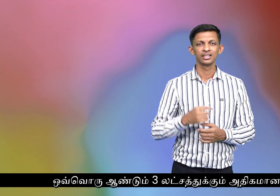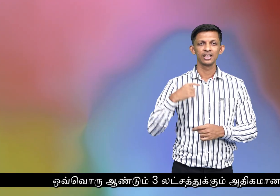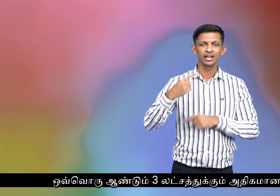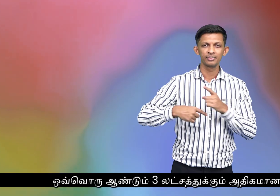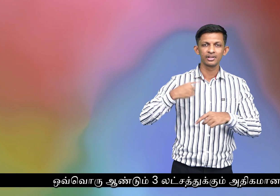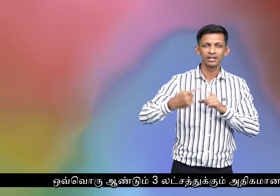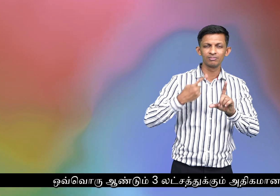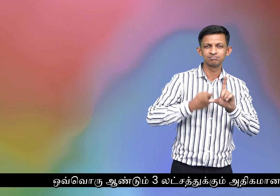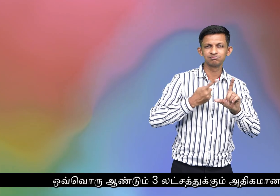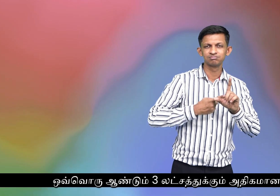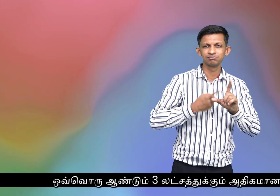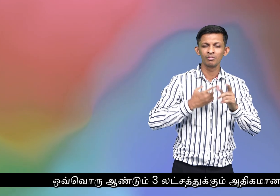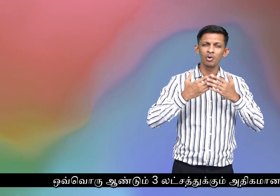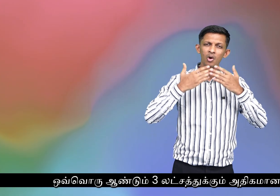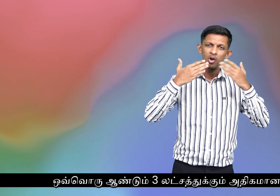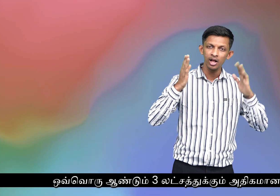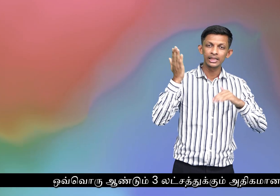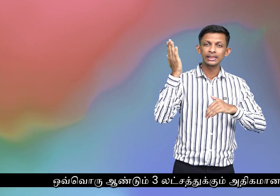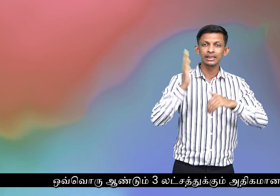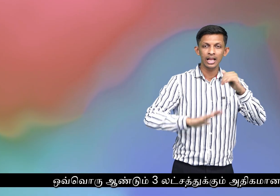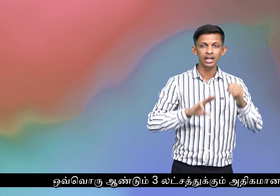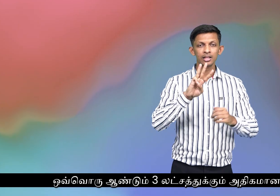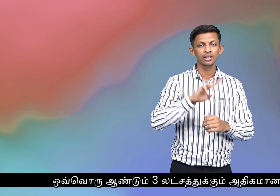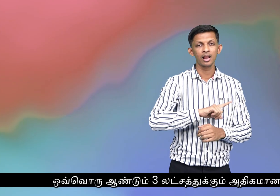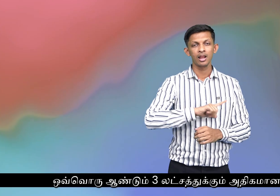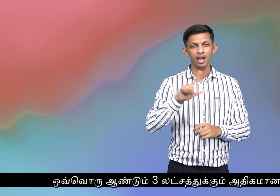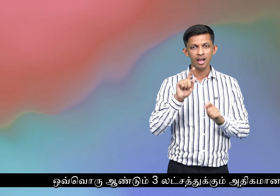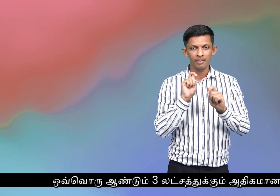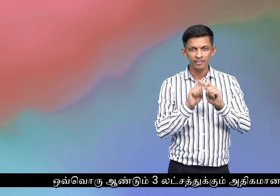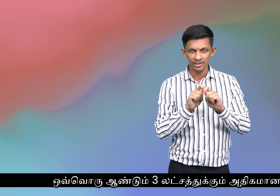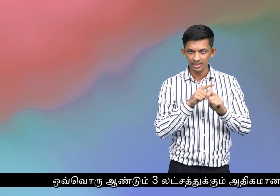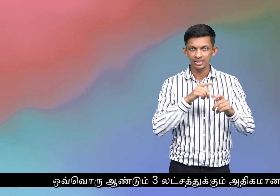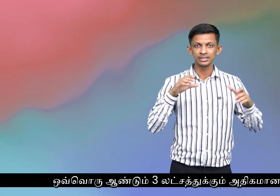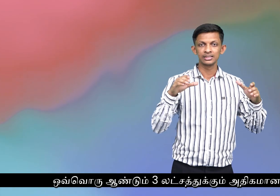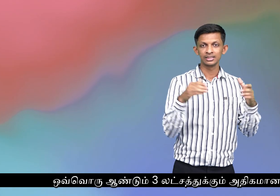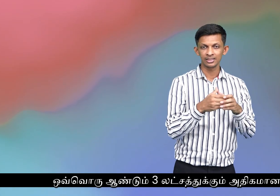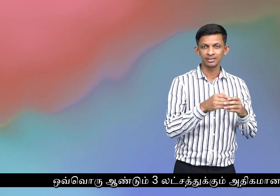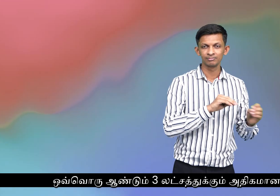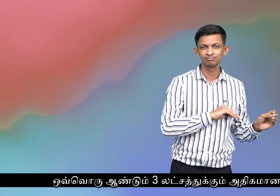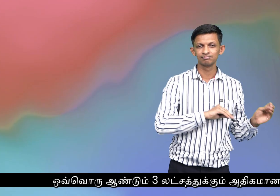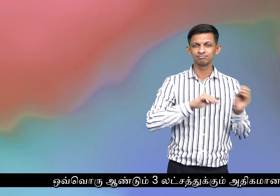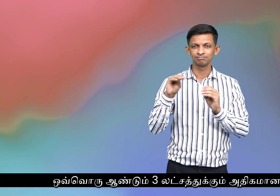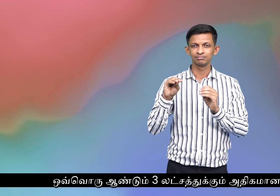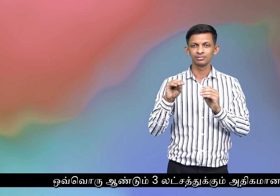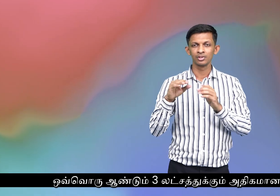ஒவ்வொரு ஆண்டும் 3 லட்சத்துக்கும் அதிகமான தொழிலாளர்கள் மேற்கு ஆசியாவிற்கு